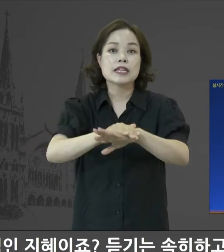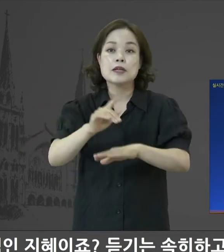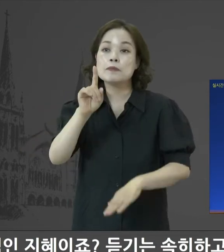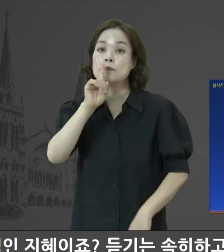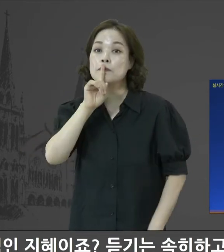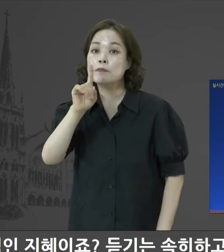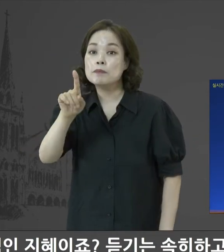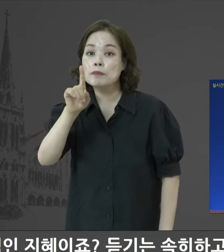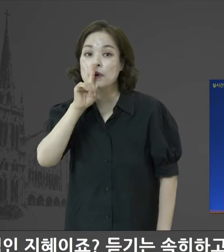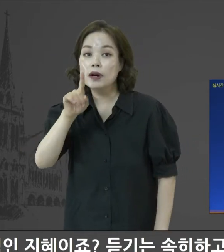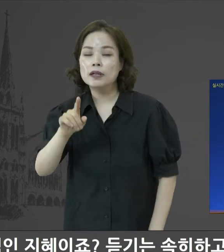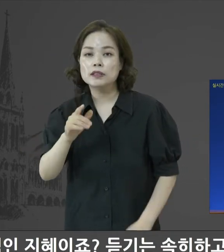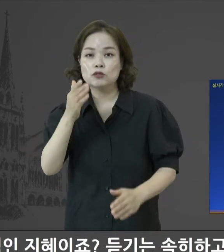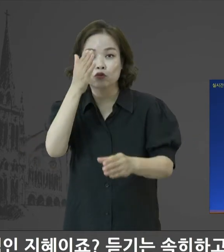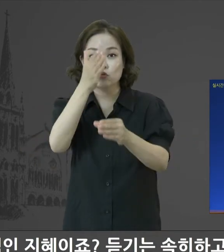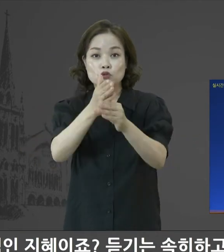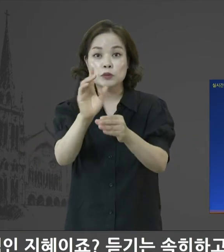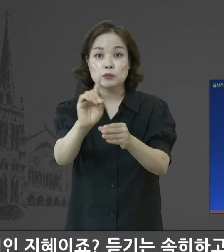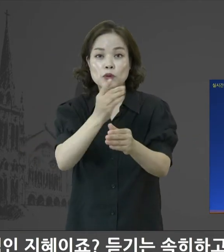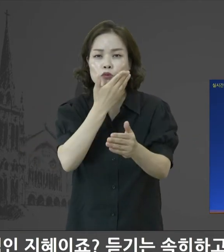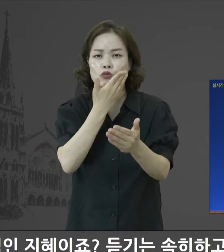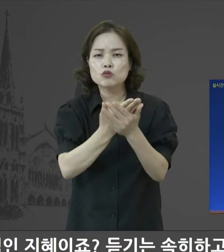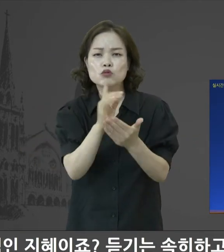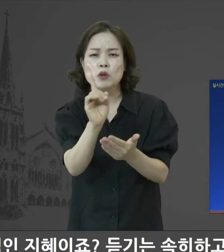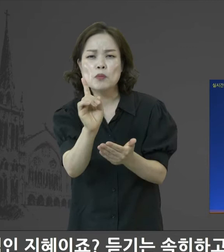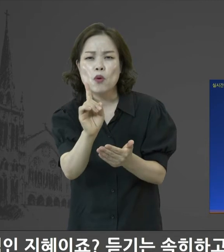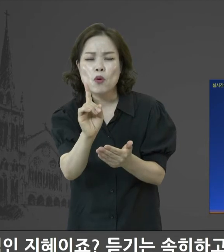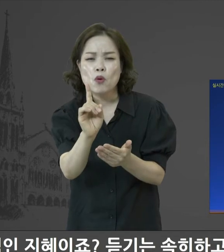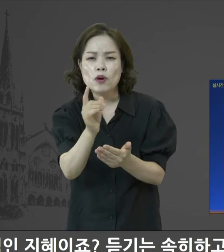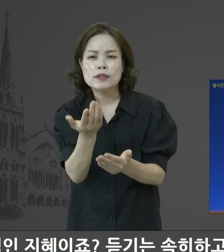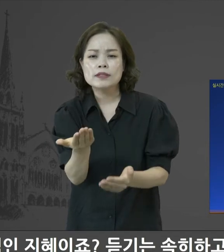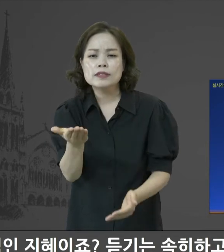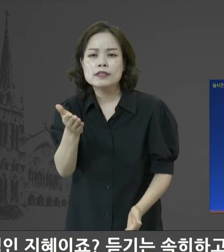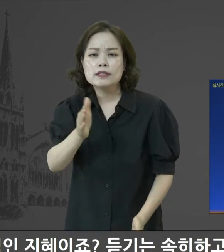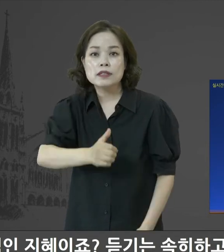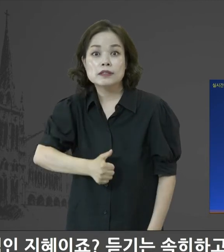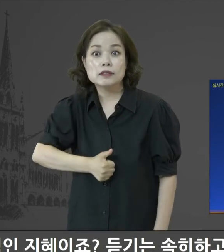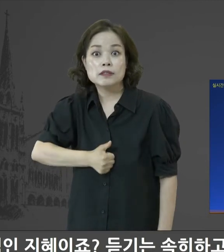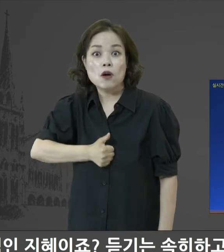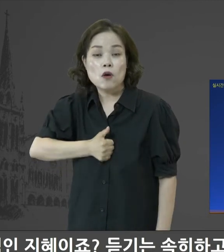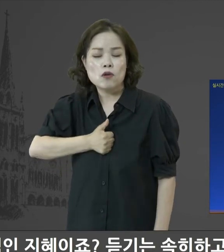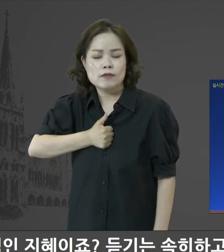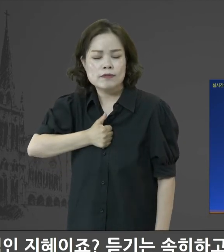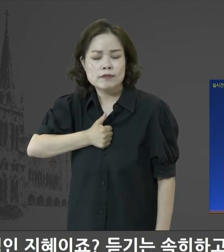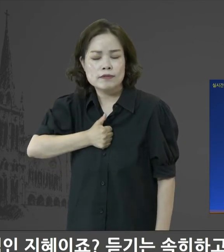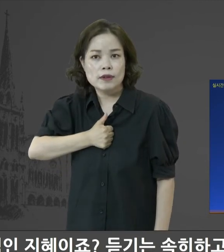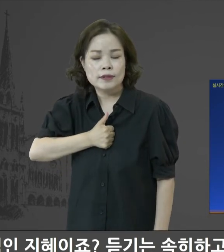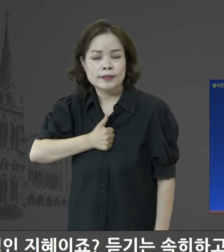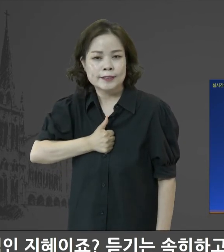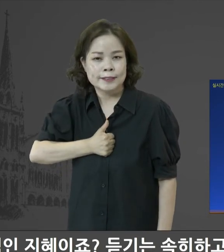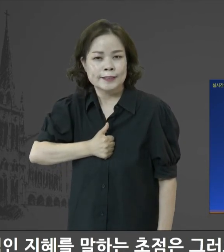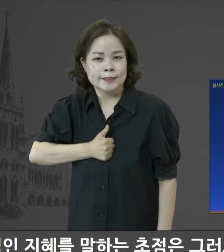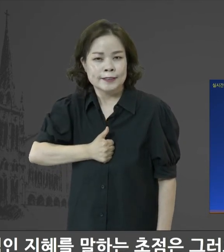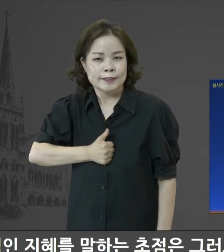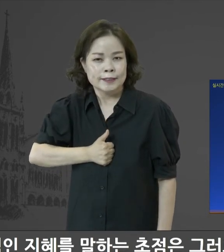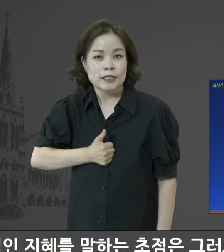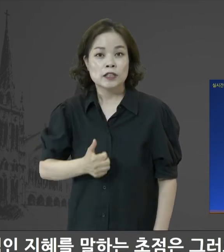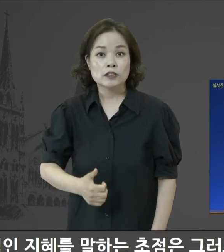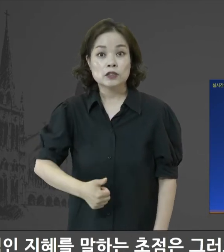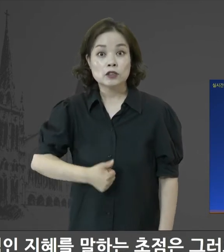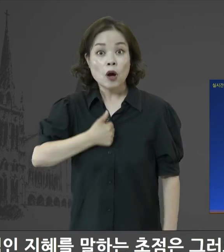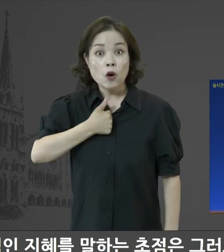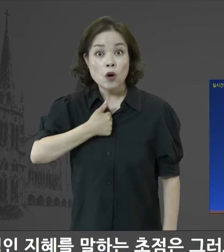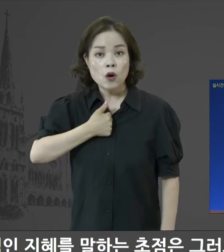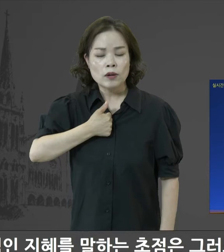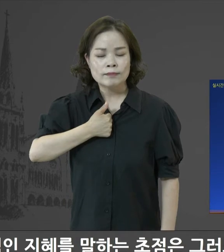말하는 이 초점이 어디 있냐면, 그러므로 성내기도 더디하라. 말하기를 더디하니까